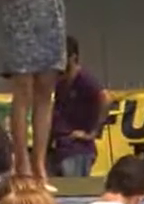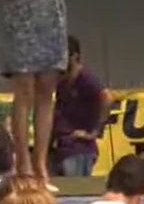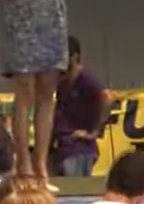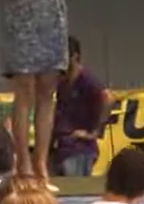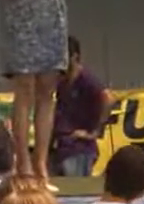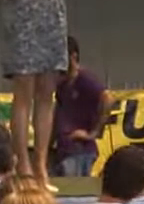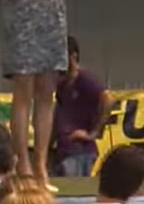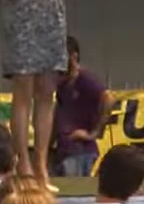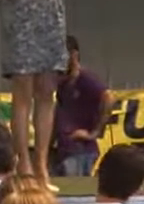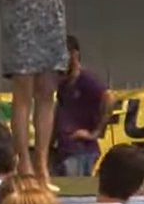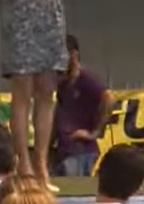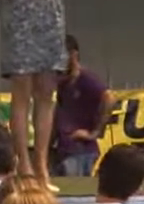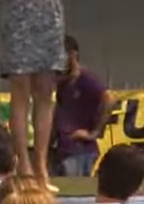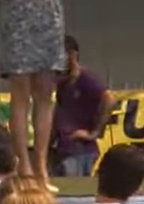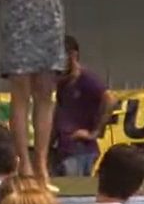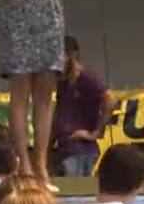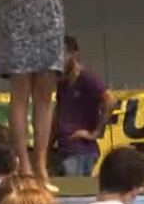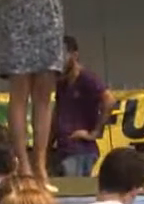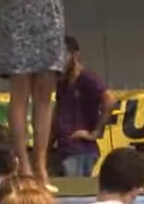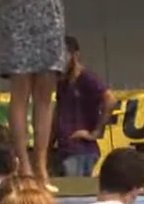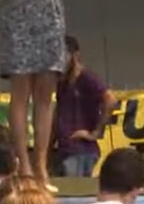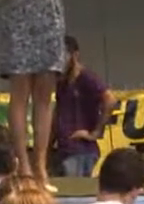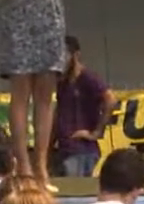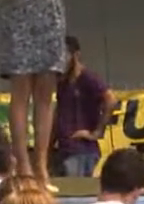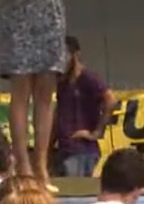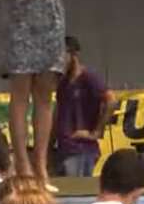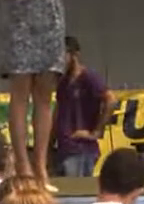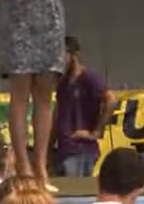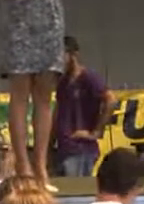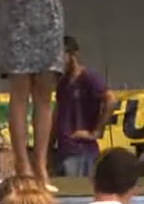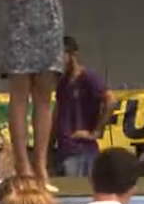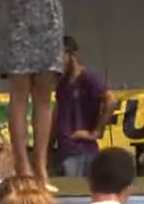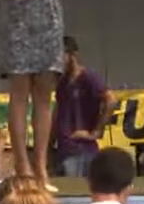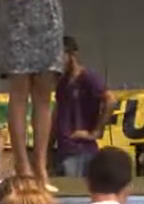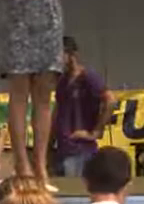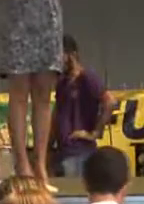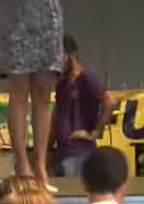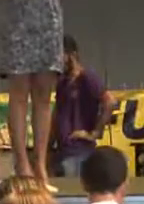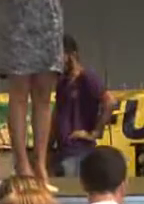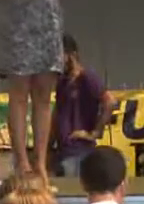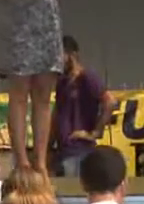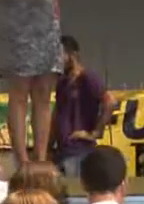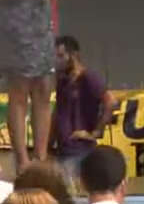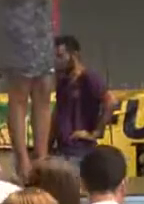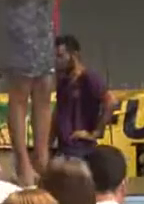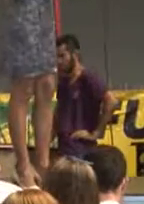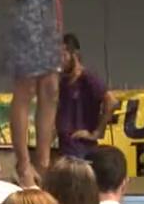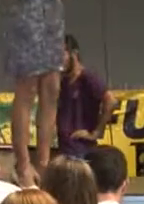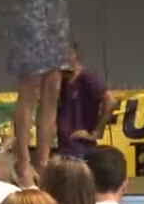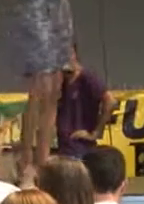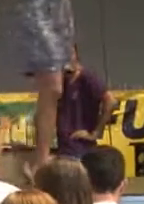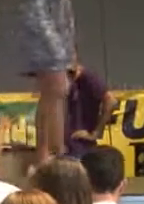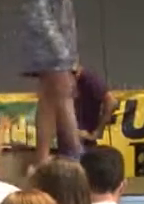do que se levantou, do que se discutiu neste tema. Tá certo? Por exemplo,